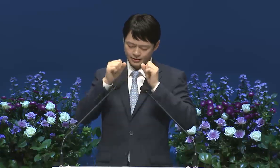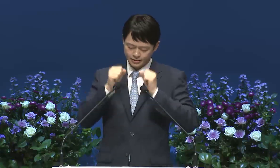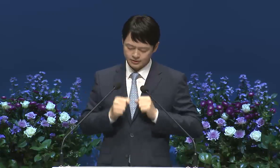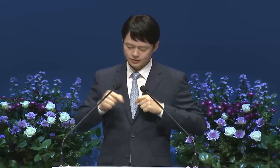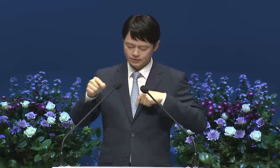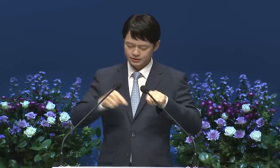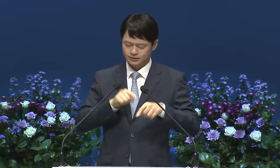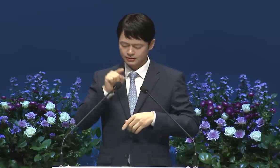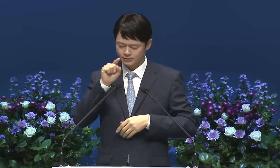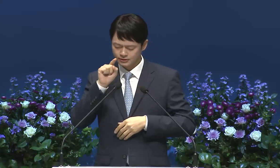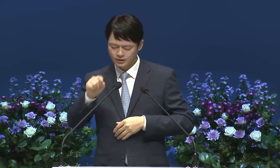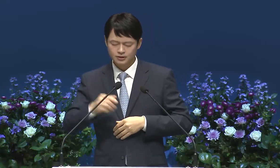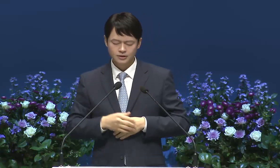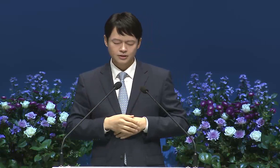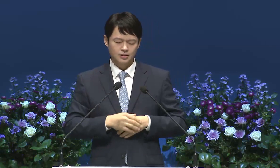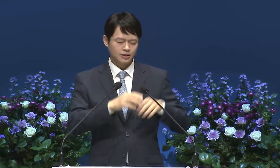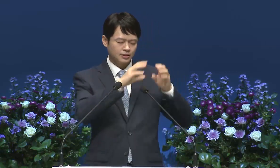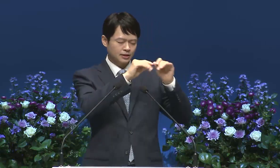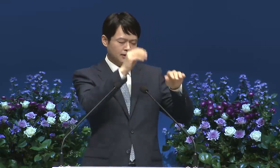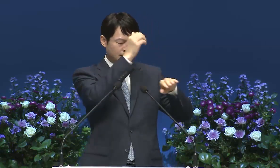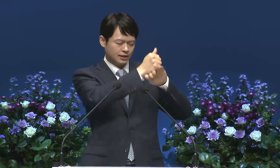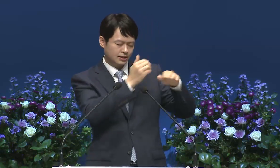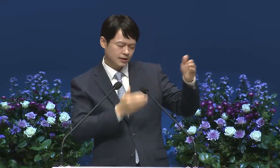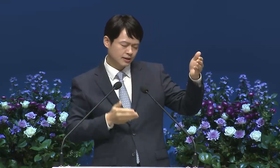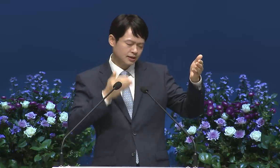내주 인도 교통하심이